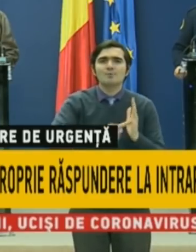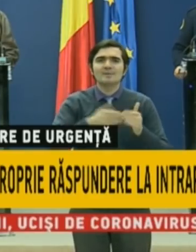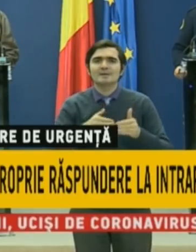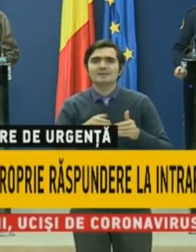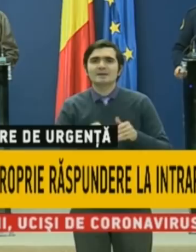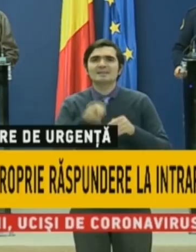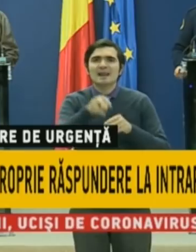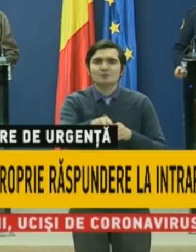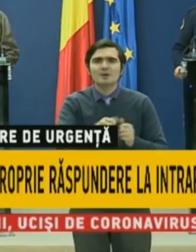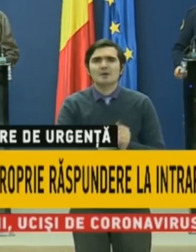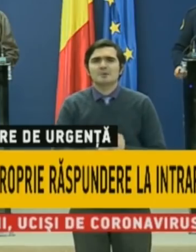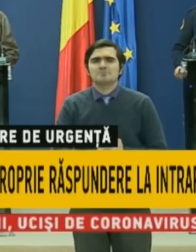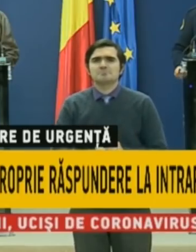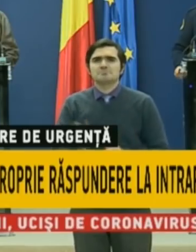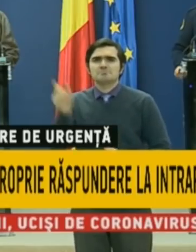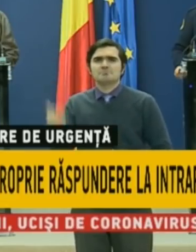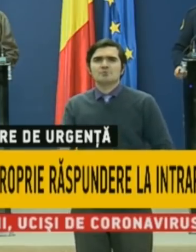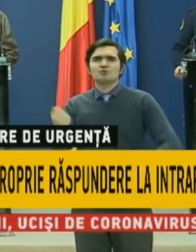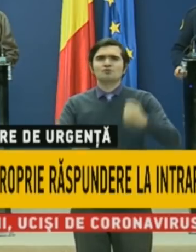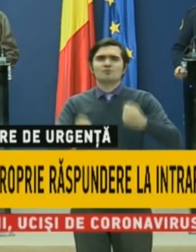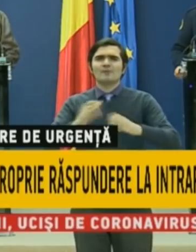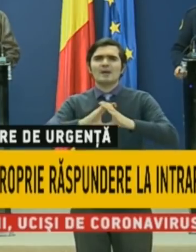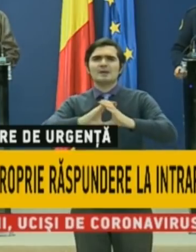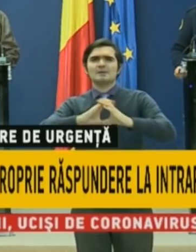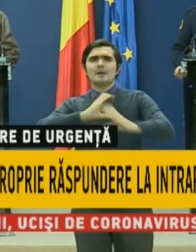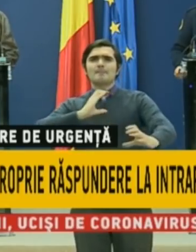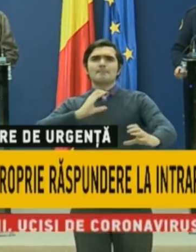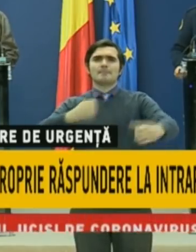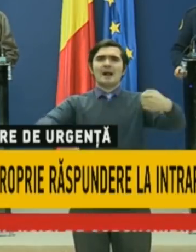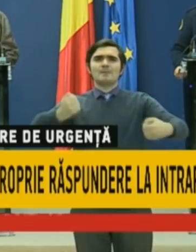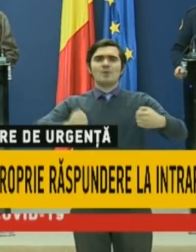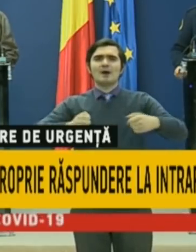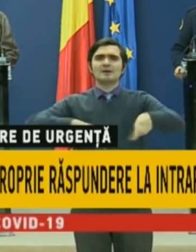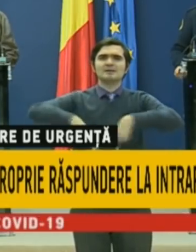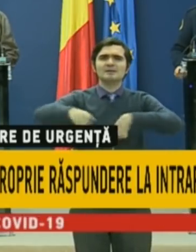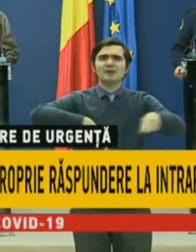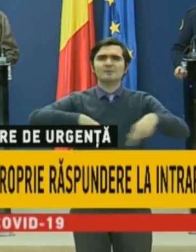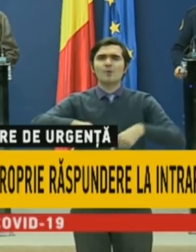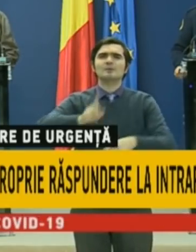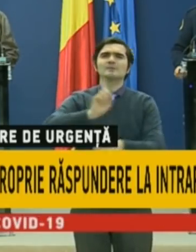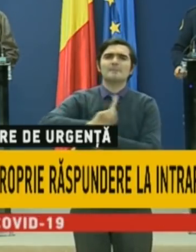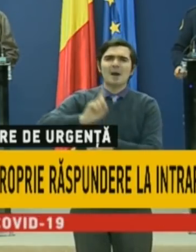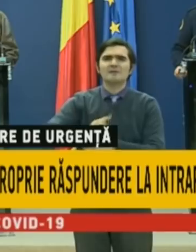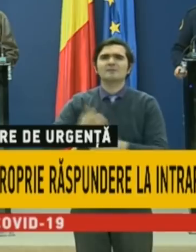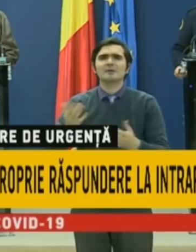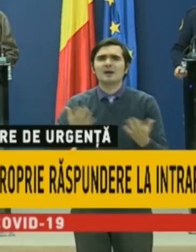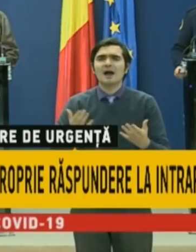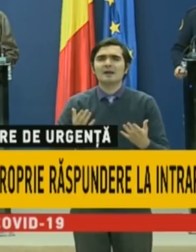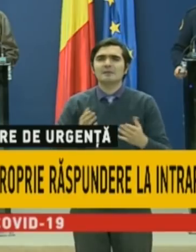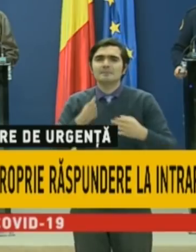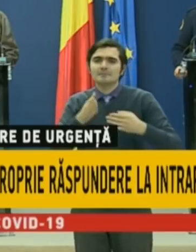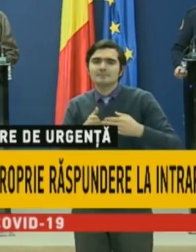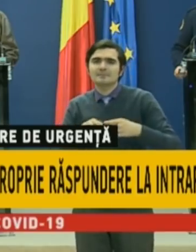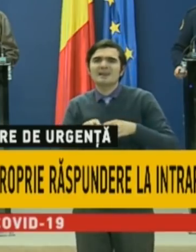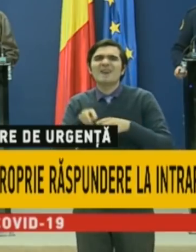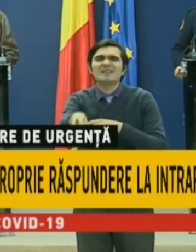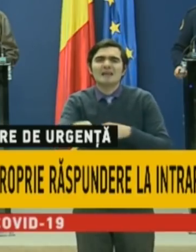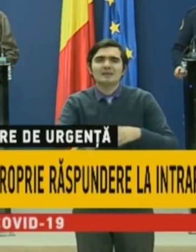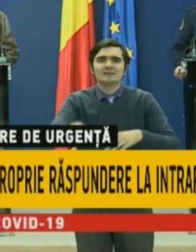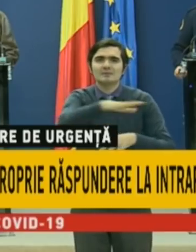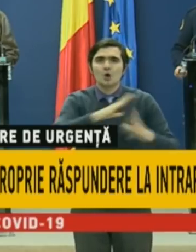puncte, conducătorii camioanelor de transport marfă care tranzitează teritoriul